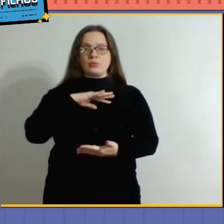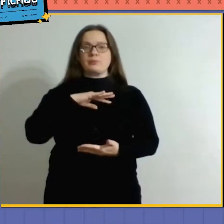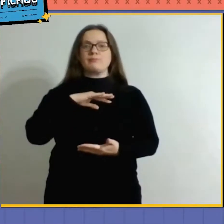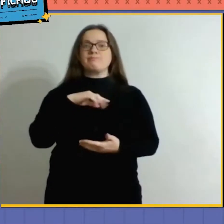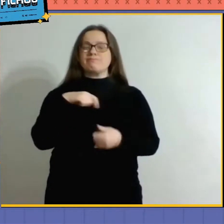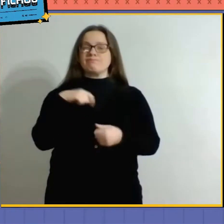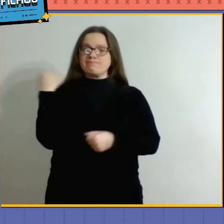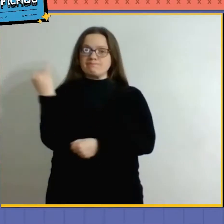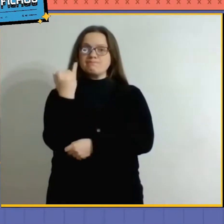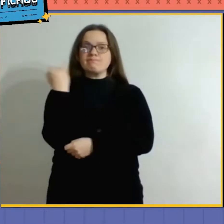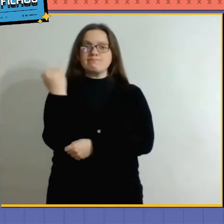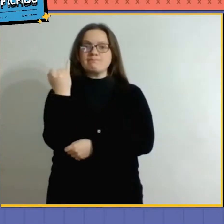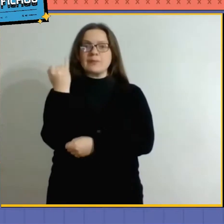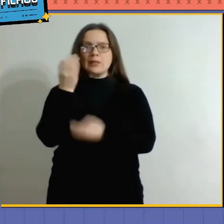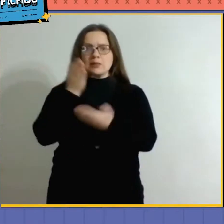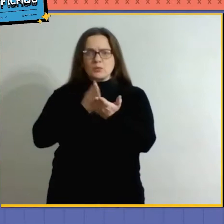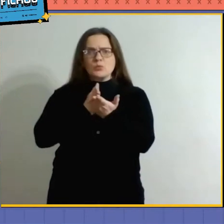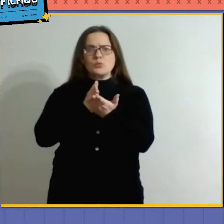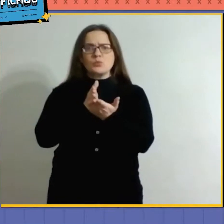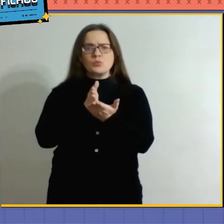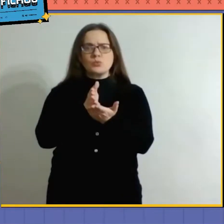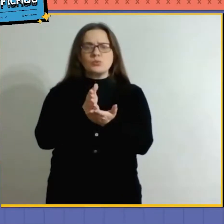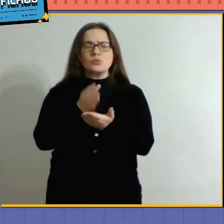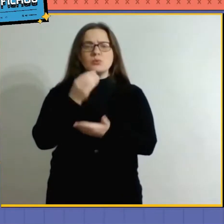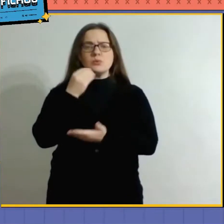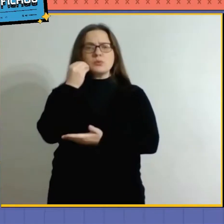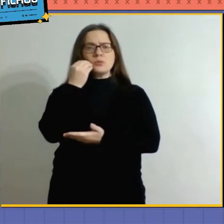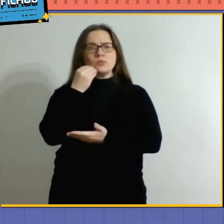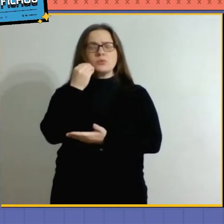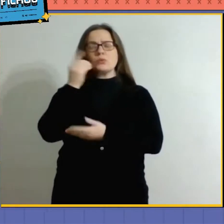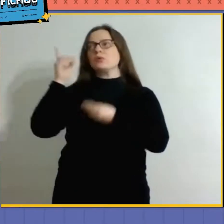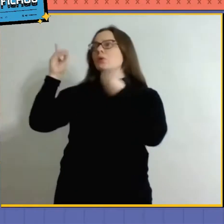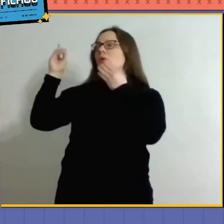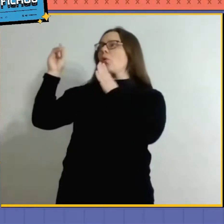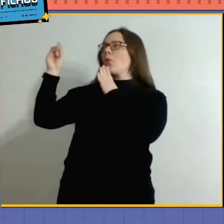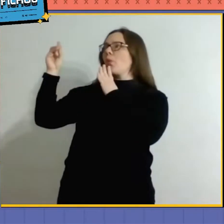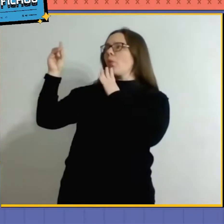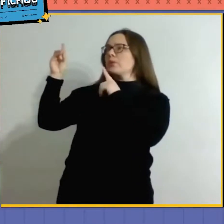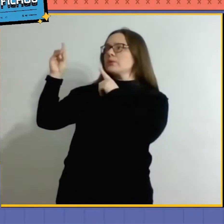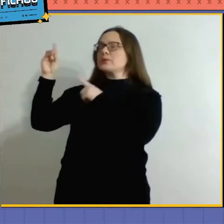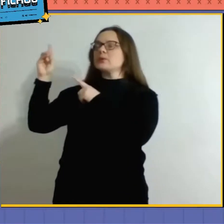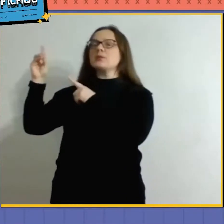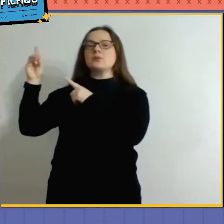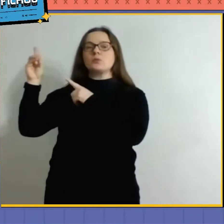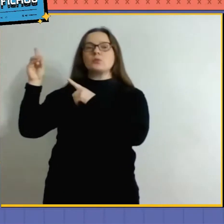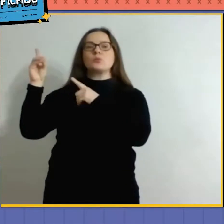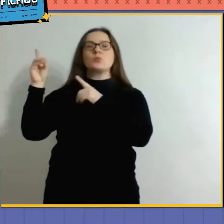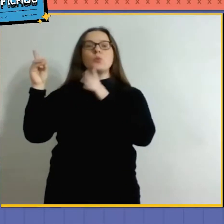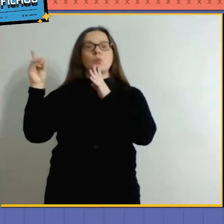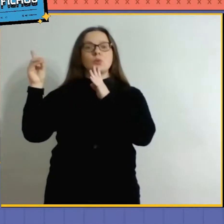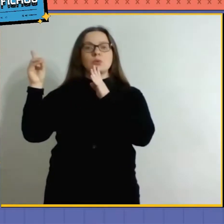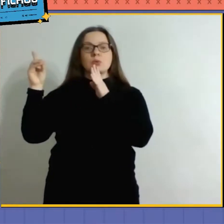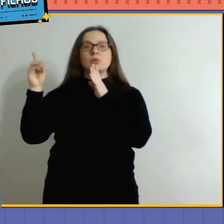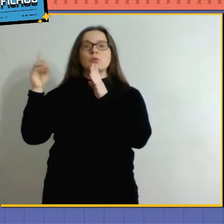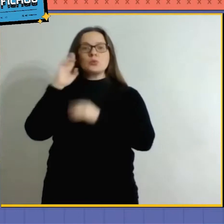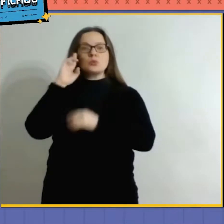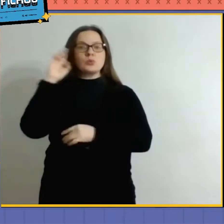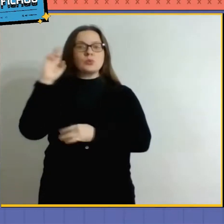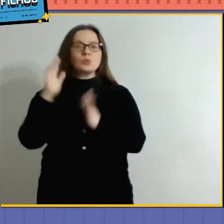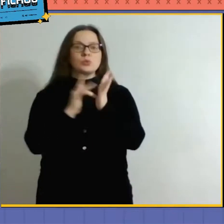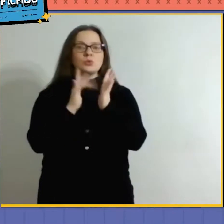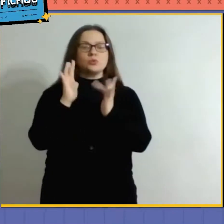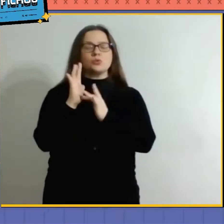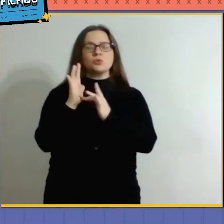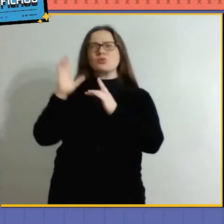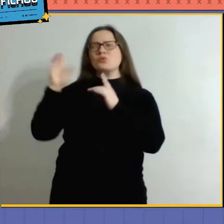corrida você vai ter um experiências com Deus vai conhecendo mais a Deus ao senhor Jesus e você vai ganhando mais intimidade com